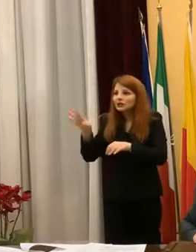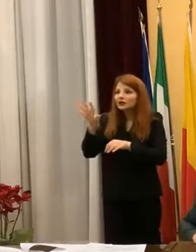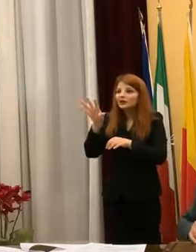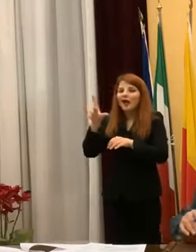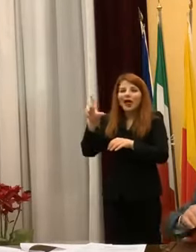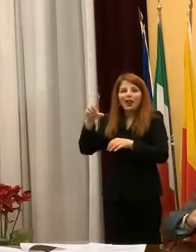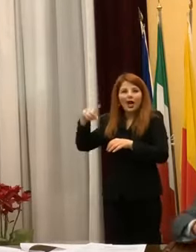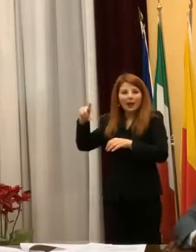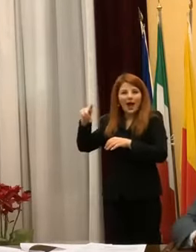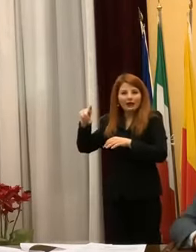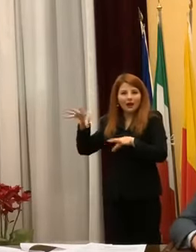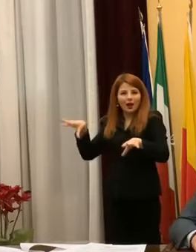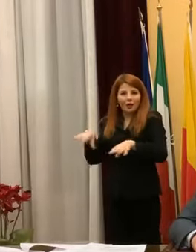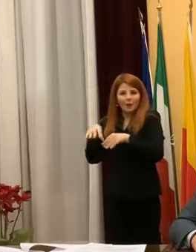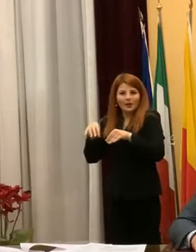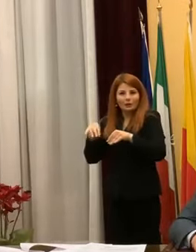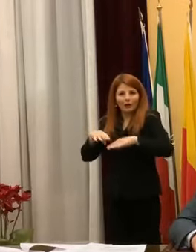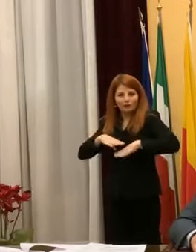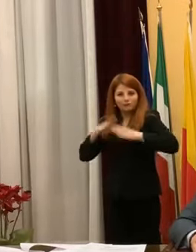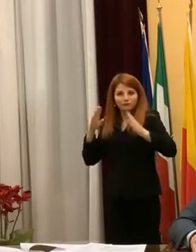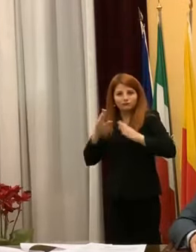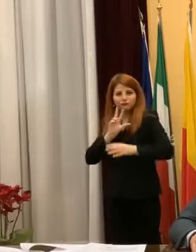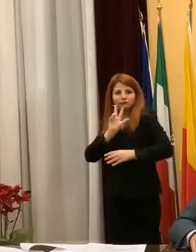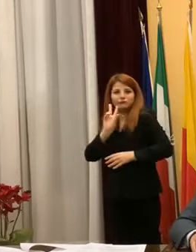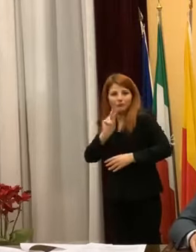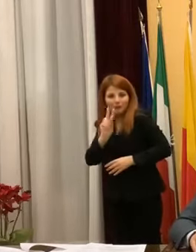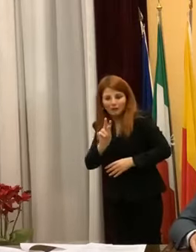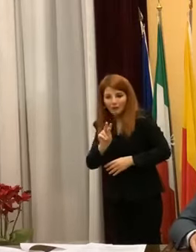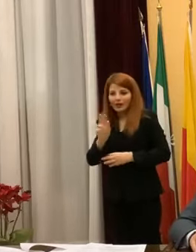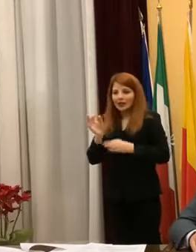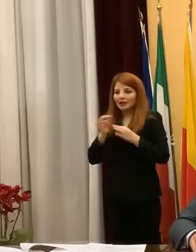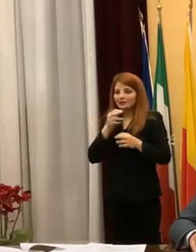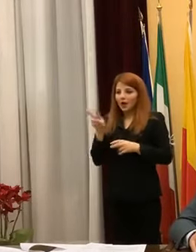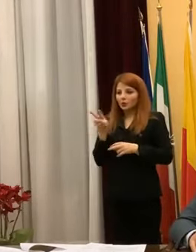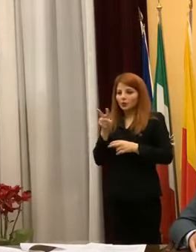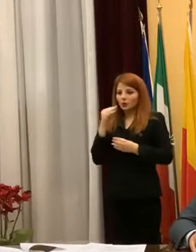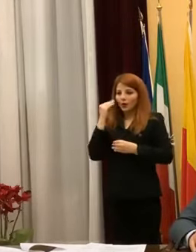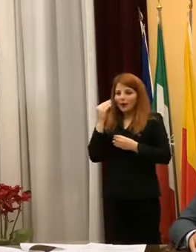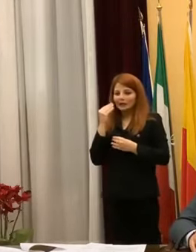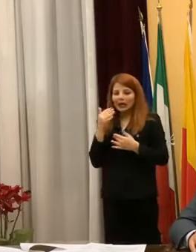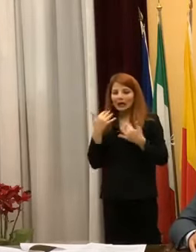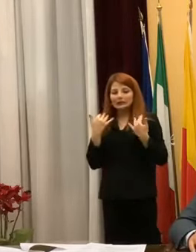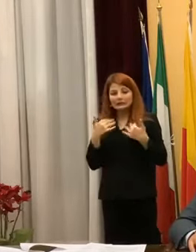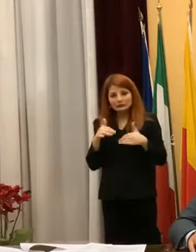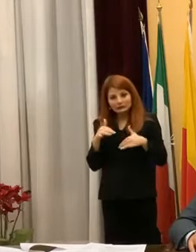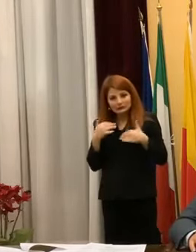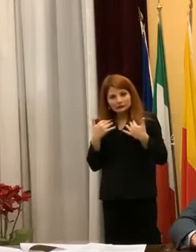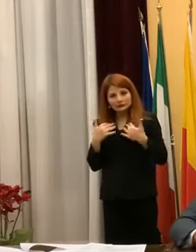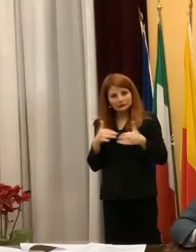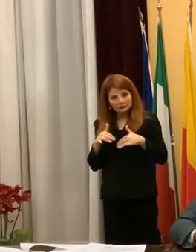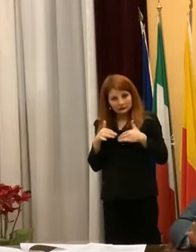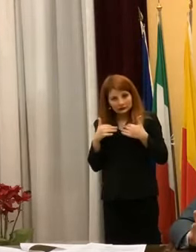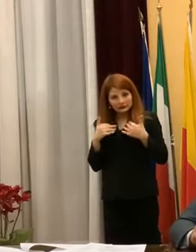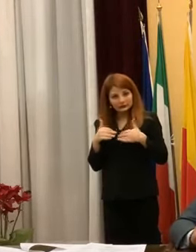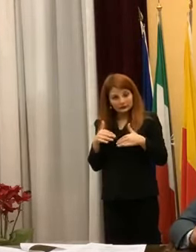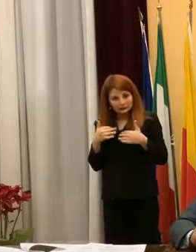le conclusioni. È logico che bisogna trarre le conclusioni. Non a